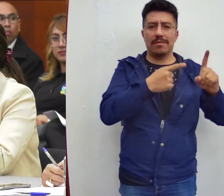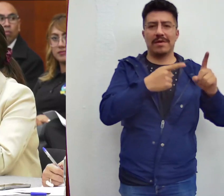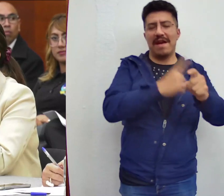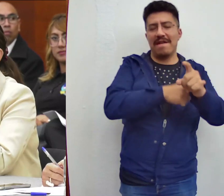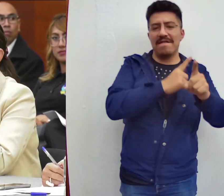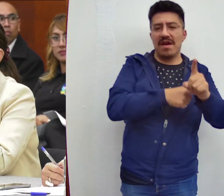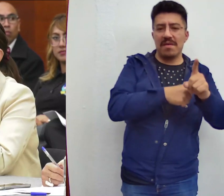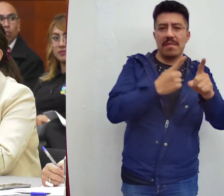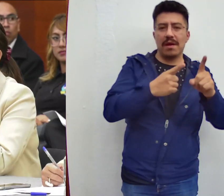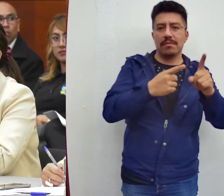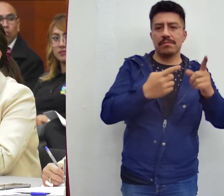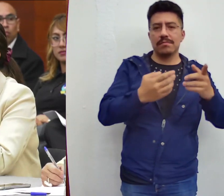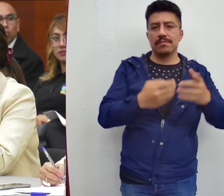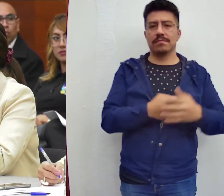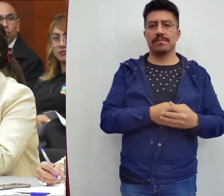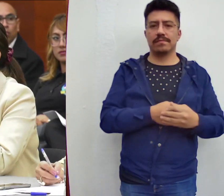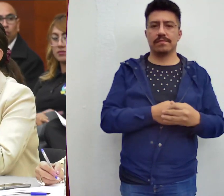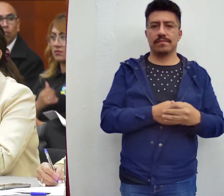ir a